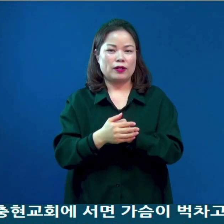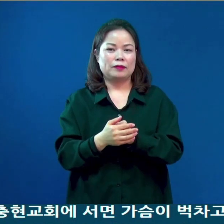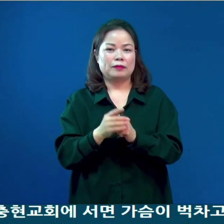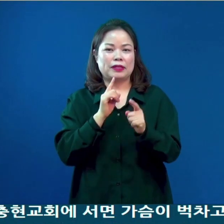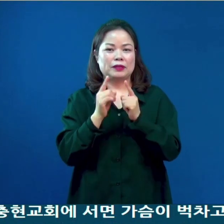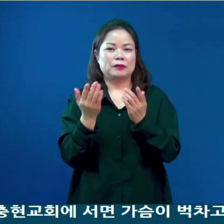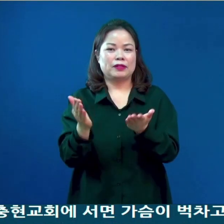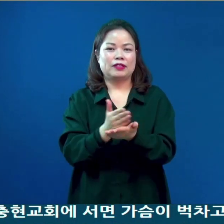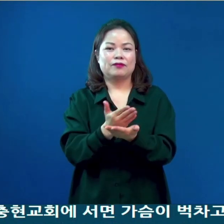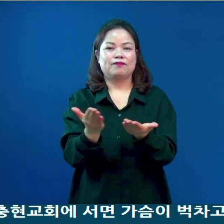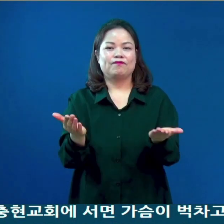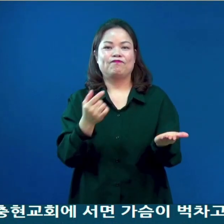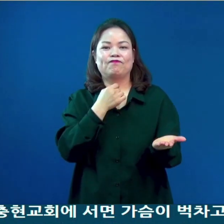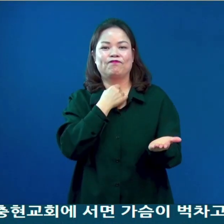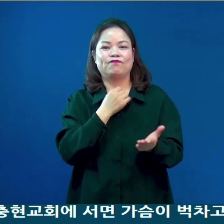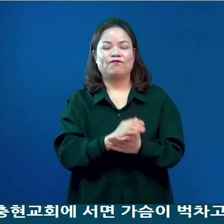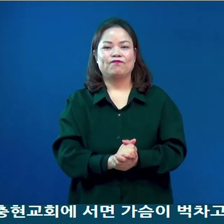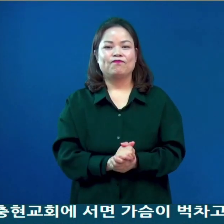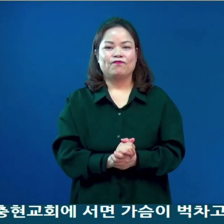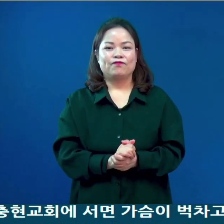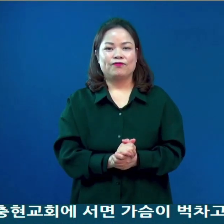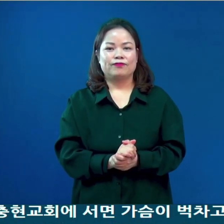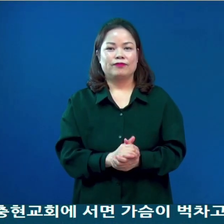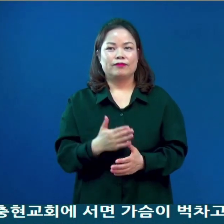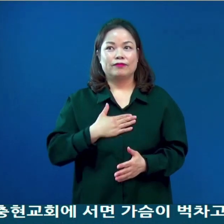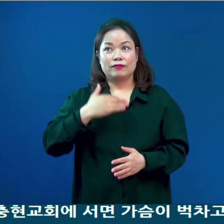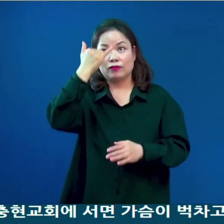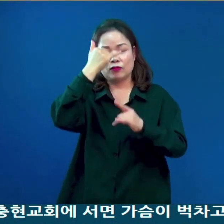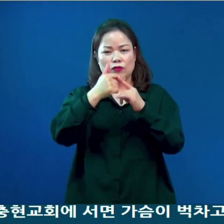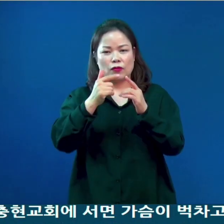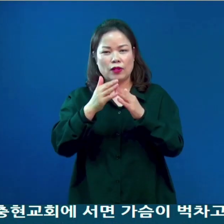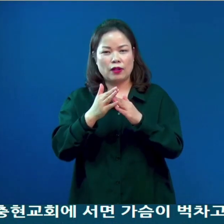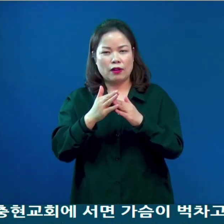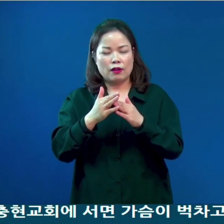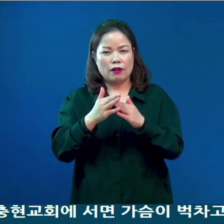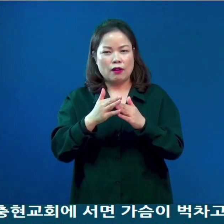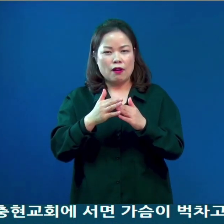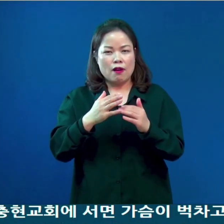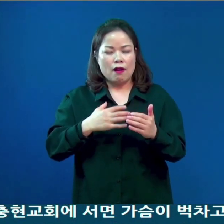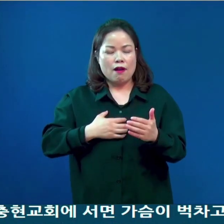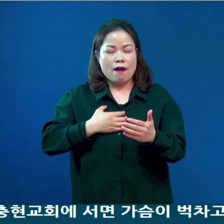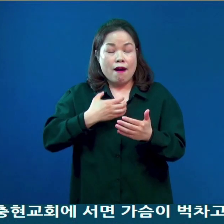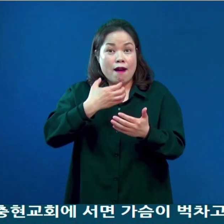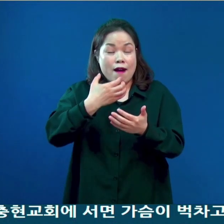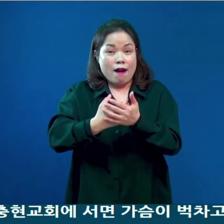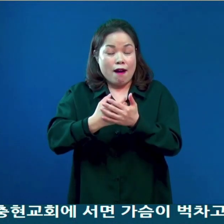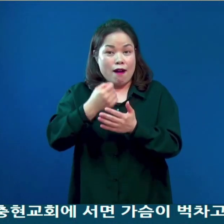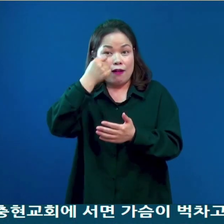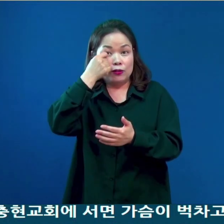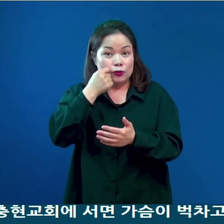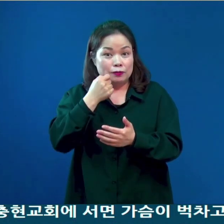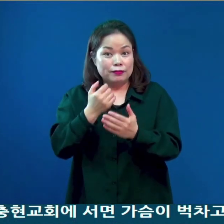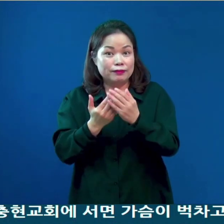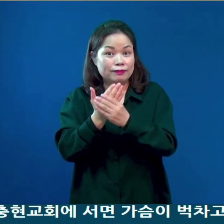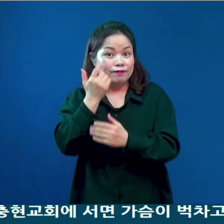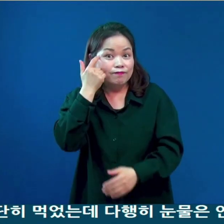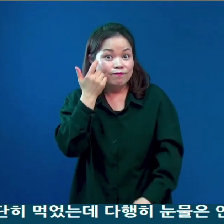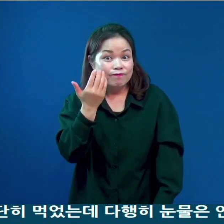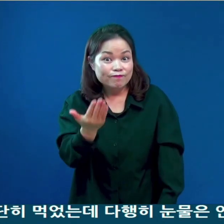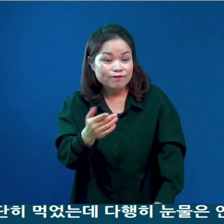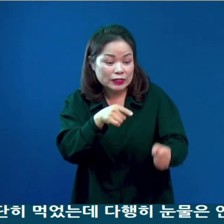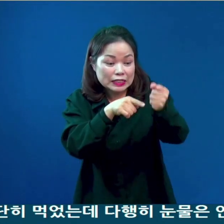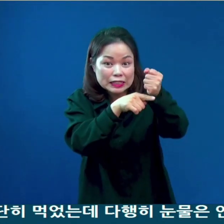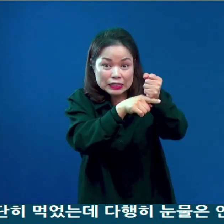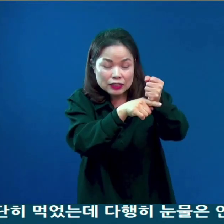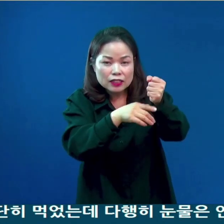같이 나누도록 하겠습니다. 제가 이제 충현에 오면 왜 가슴이 먹먹하고 눈물이 날까? 그 말씀은 그 이유는